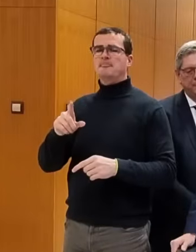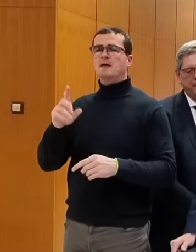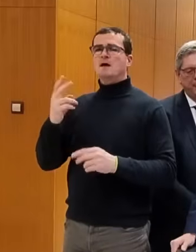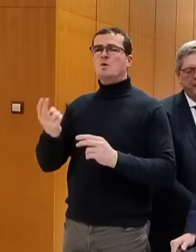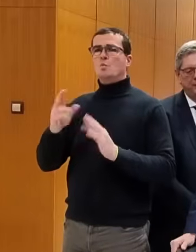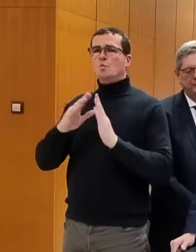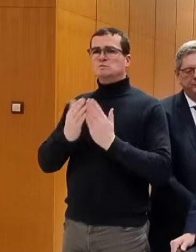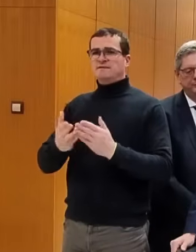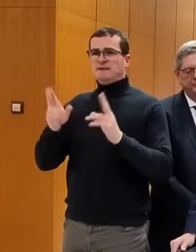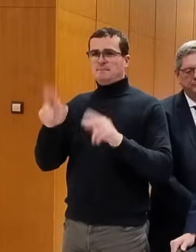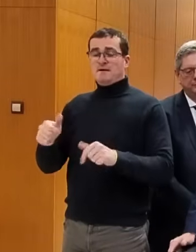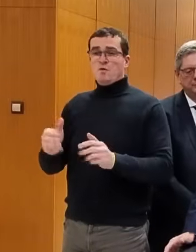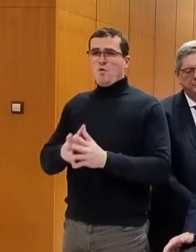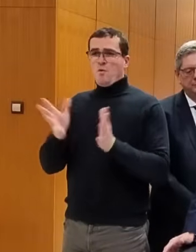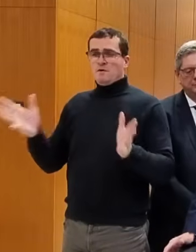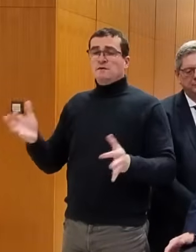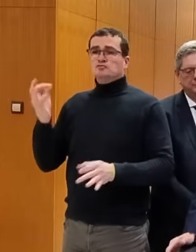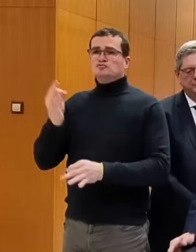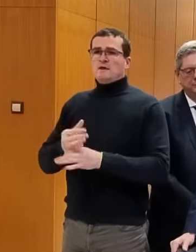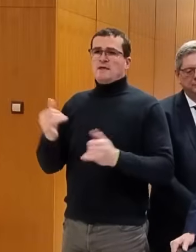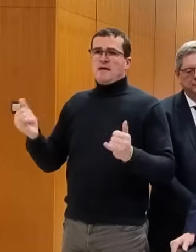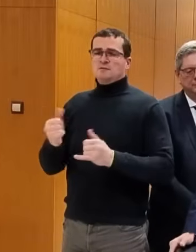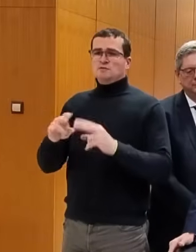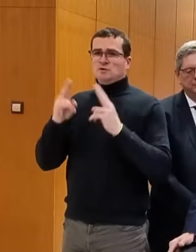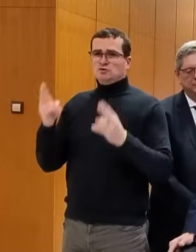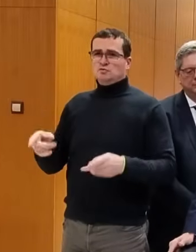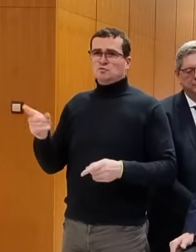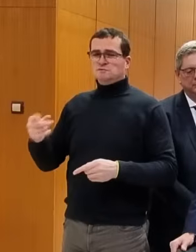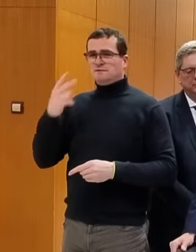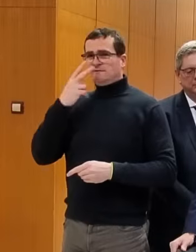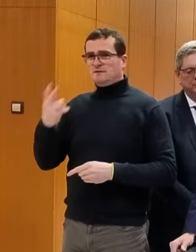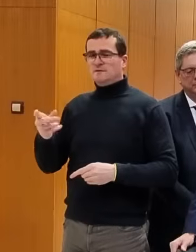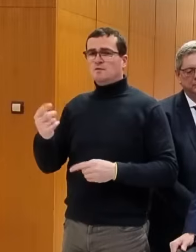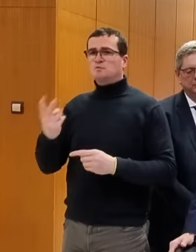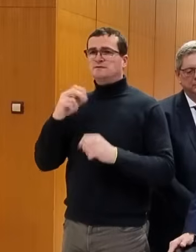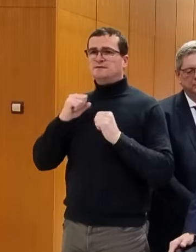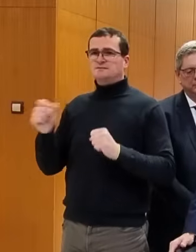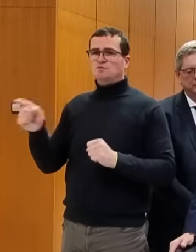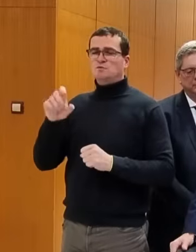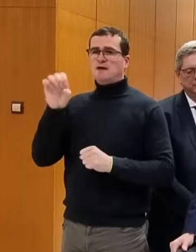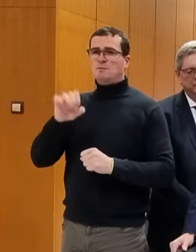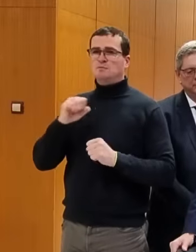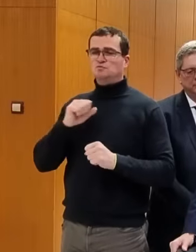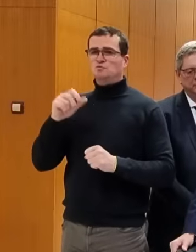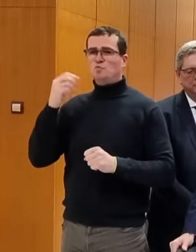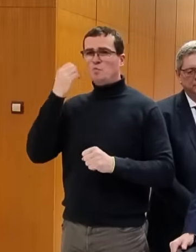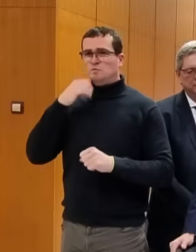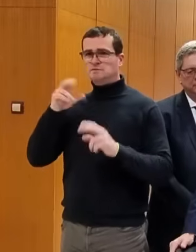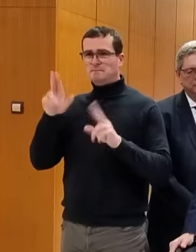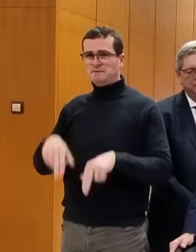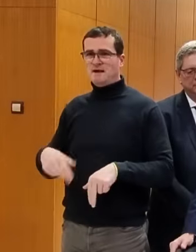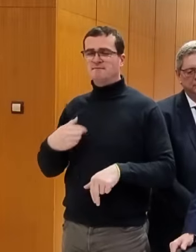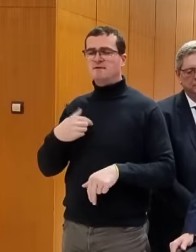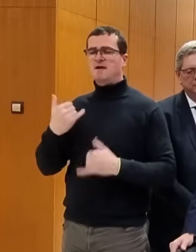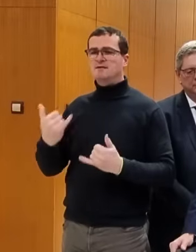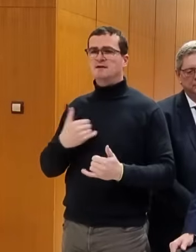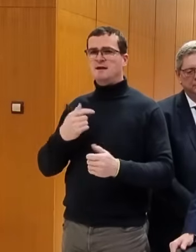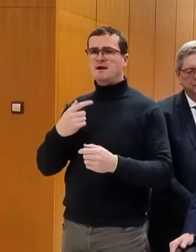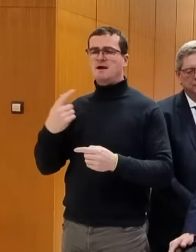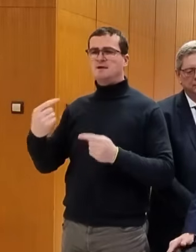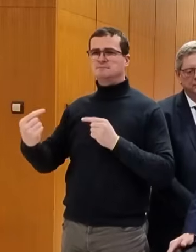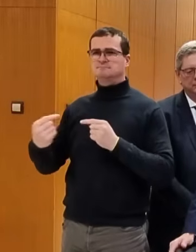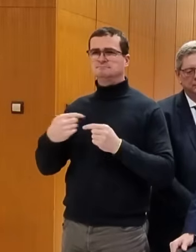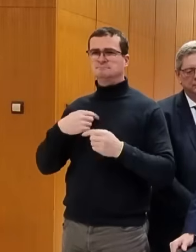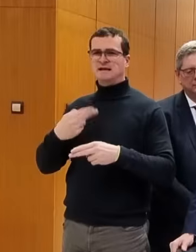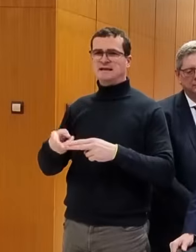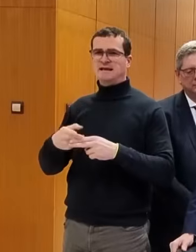ústavných práv je tak obrovský, že našťastie existujú inštitúcie, ktoré ho vnímajú, a to je Ústavný súd alebo Európsky súd pre ľudské práva, a budeme s tým naďalej konfrontovaní.